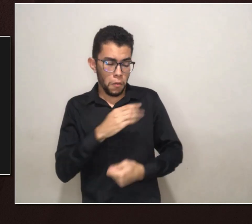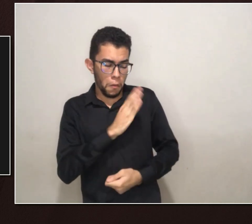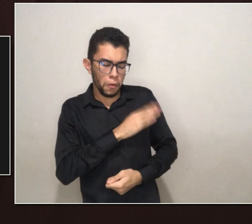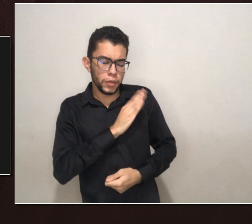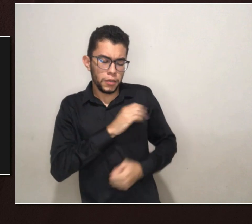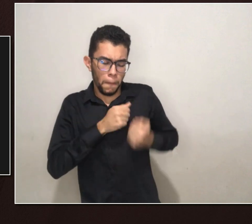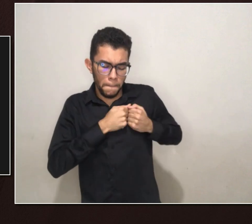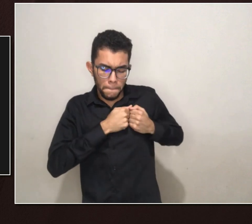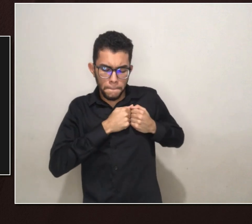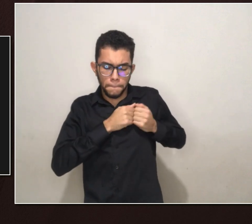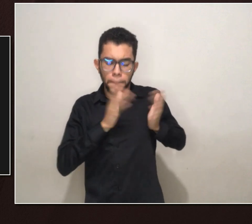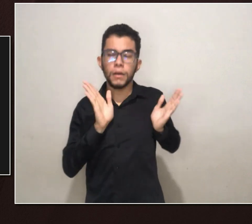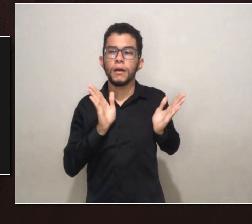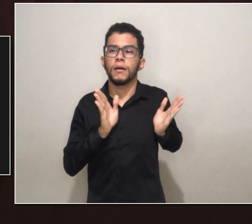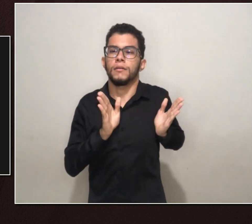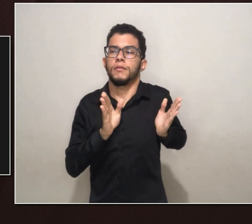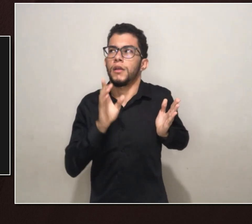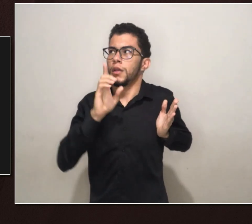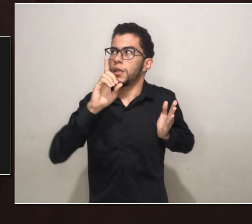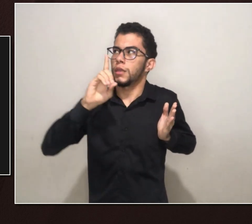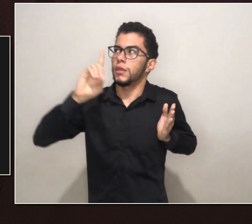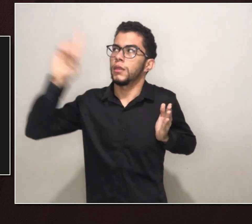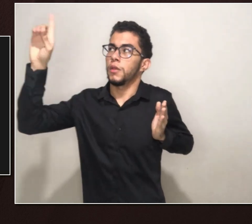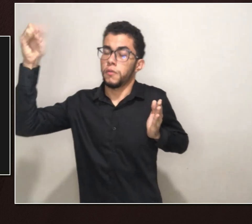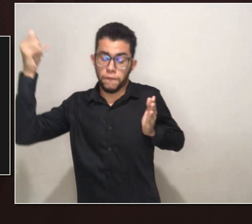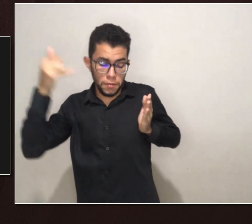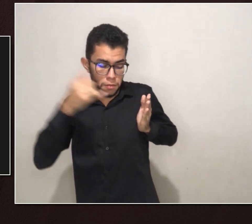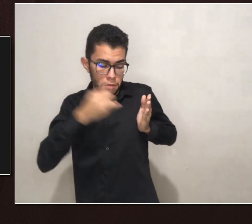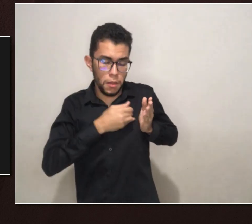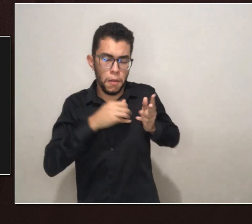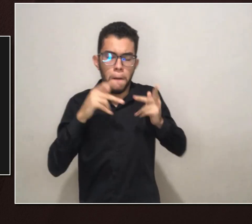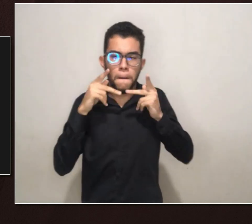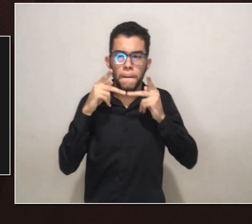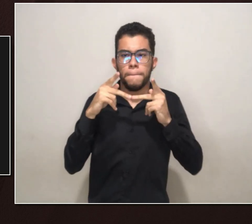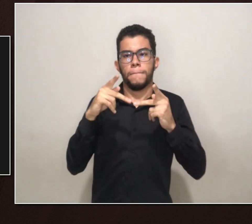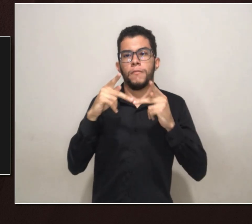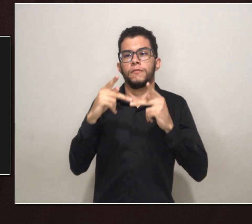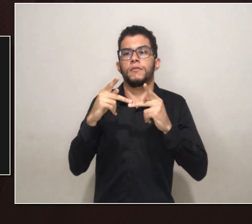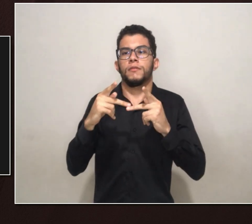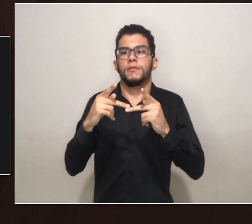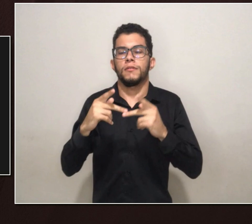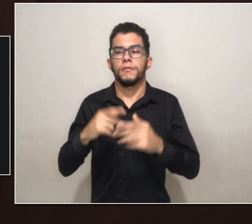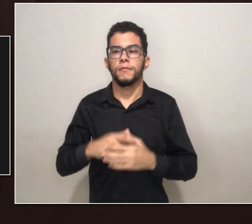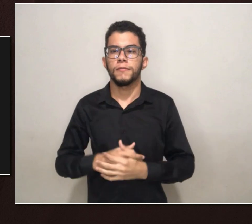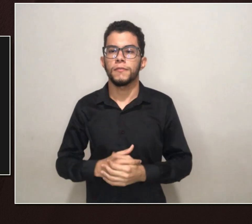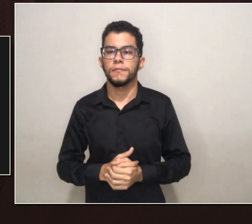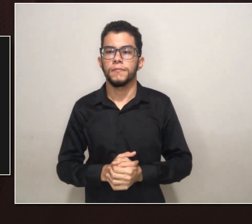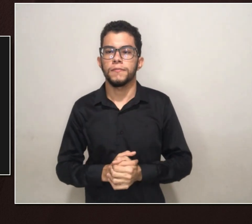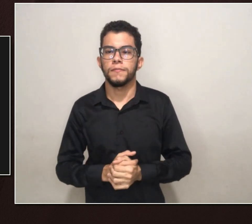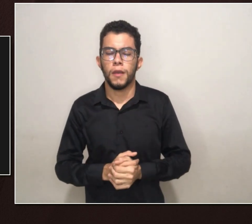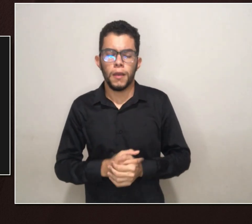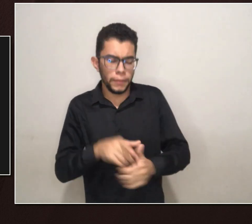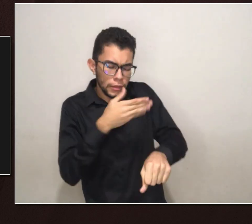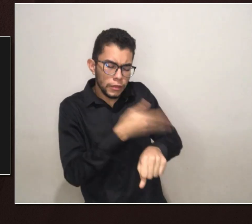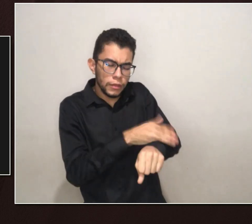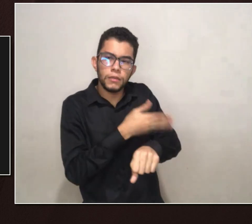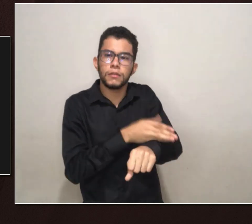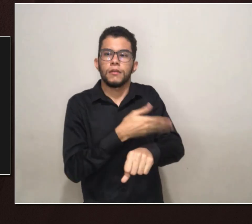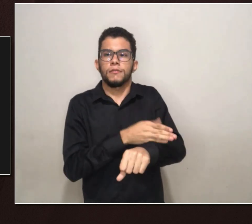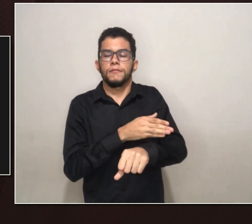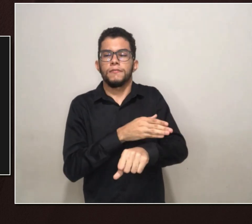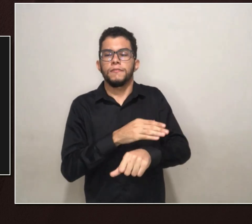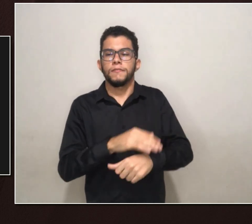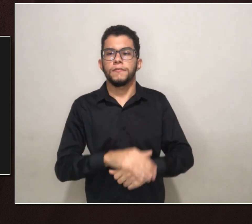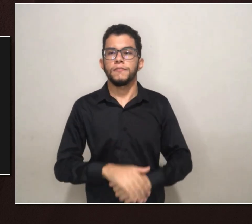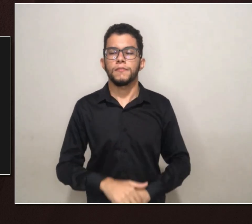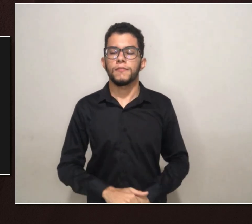palabra, guardarla y llevarla a la práctica. Este se representa con los dos olivos, ¿no?, del